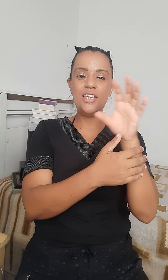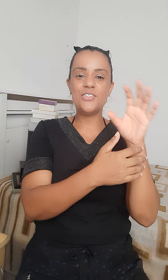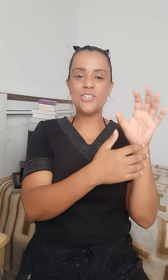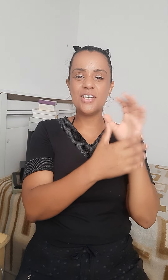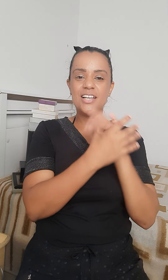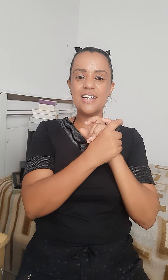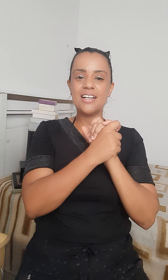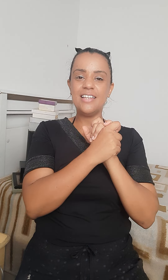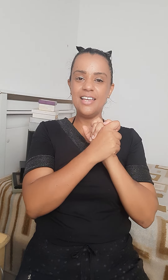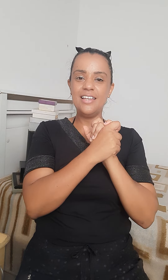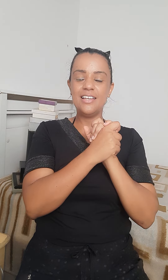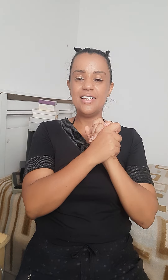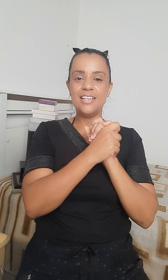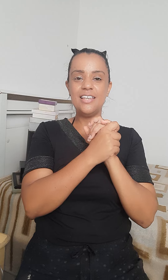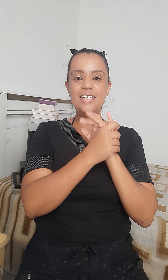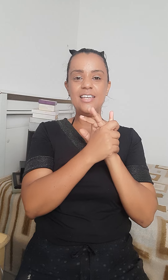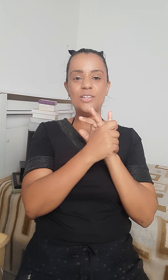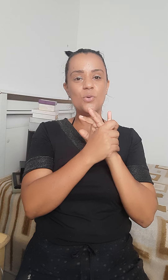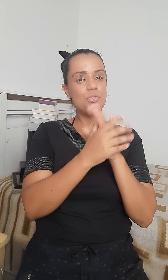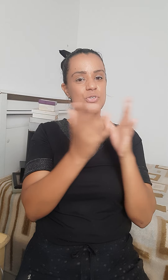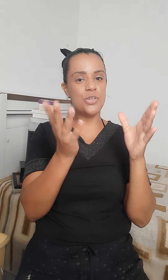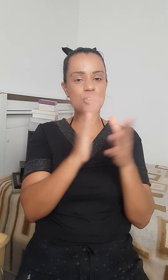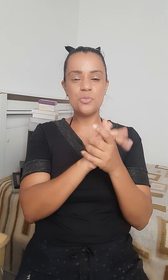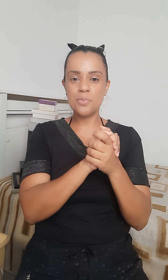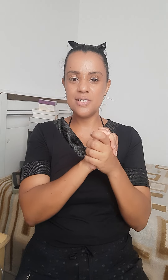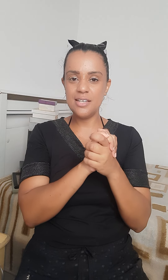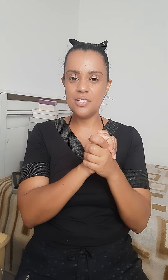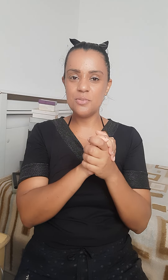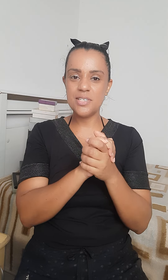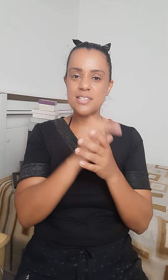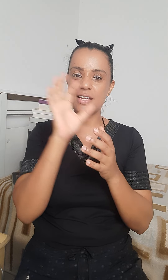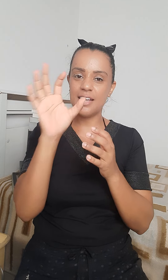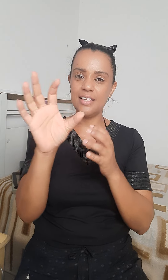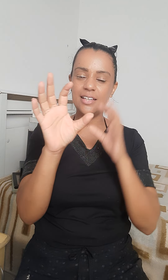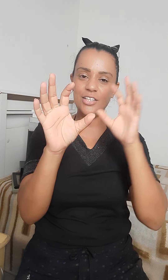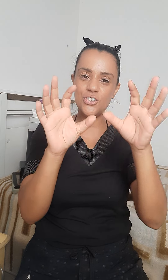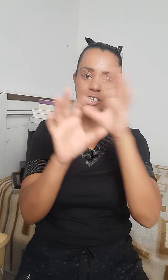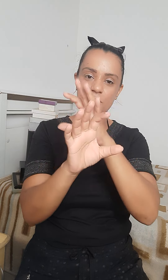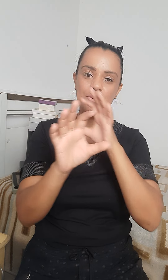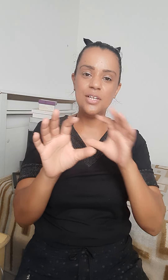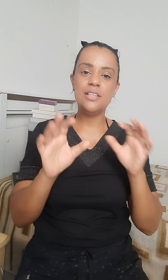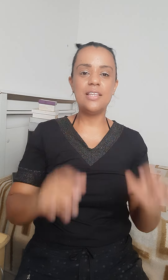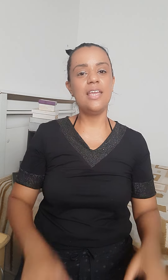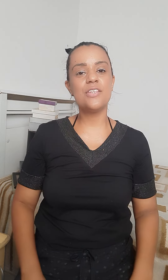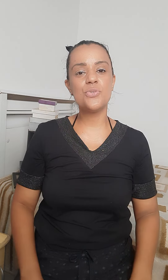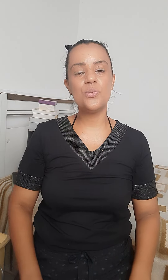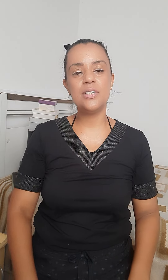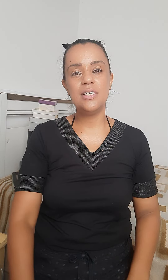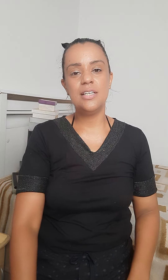diferente, né? E todos nós somos brasileiros, mas cada região tem a sua